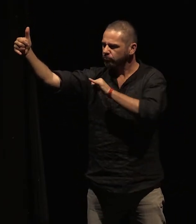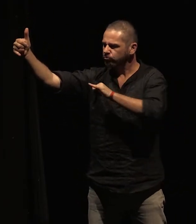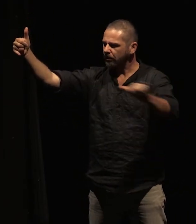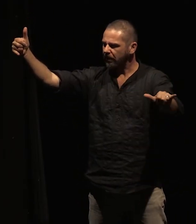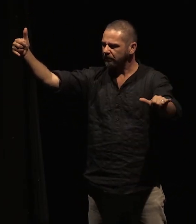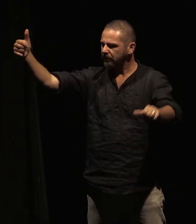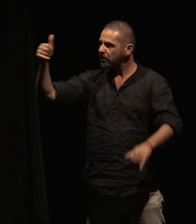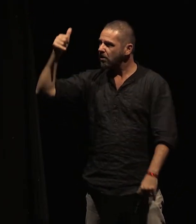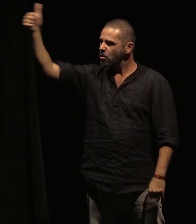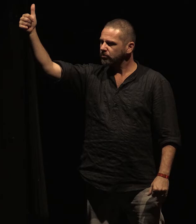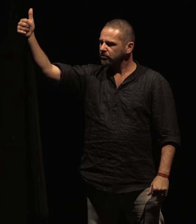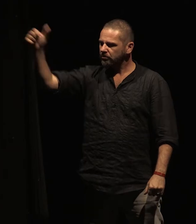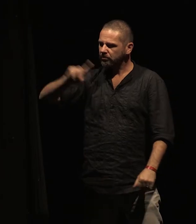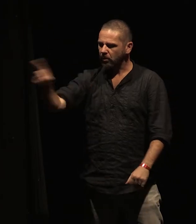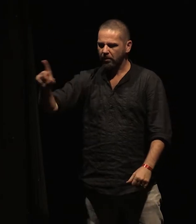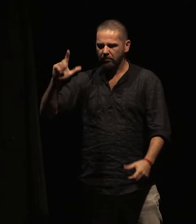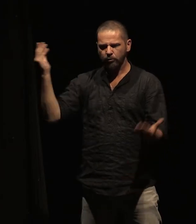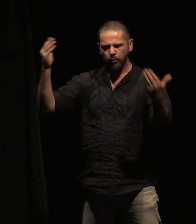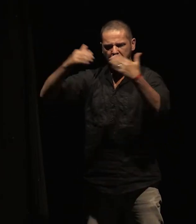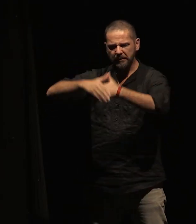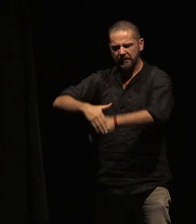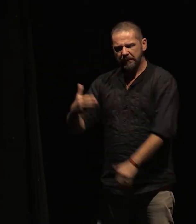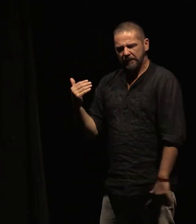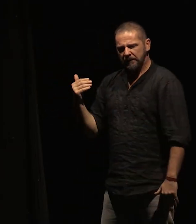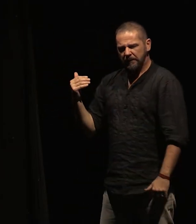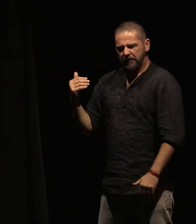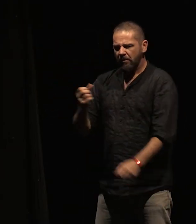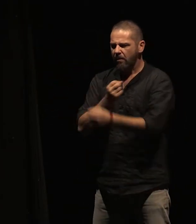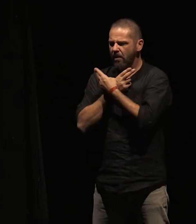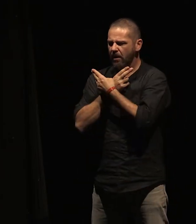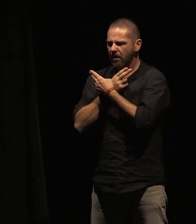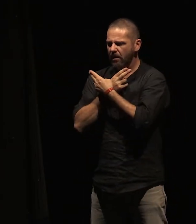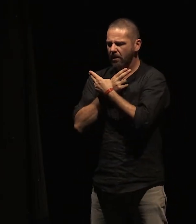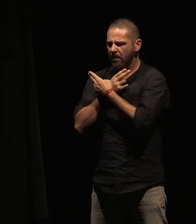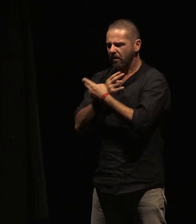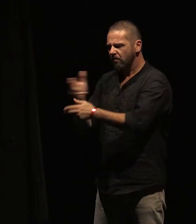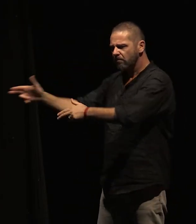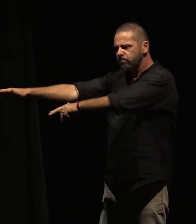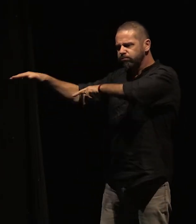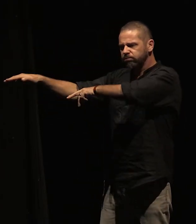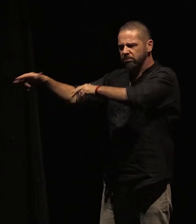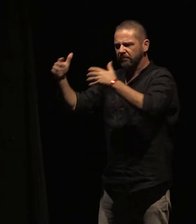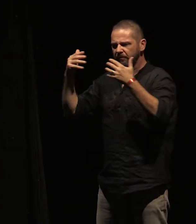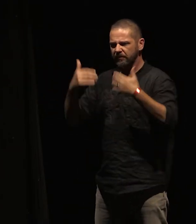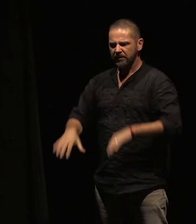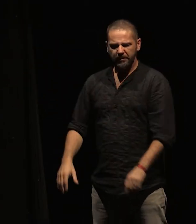ils ont assassiné l'orca. Et l'assassin raconte, je suis partie chercher l'orca,